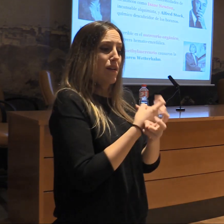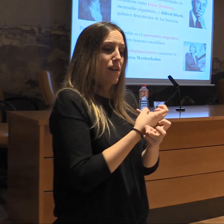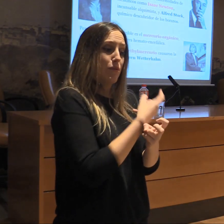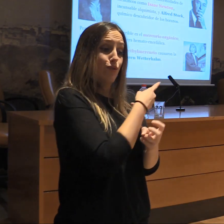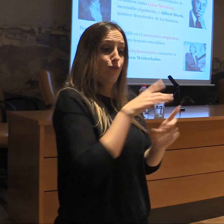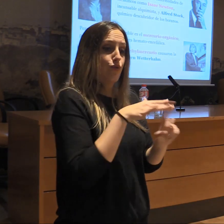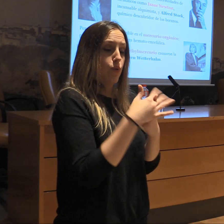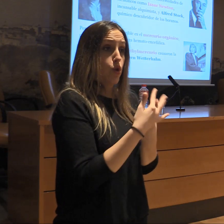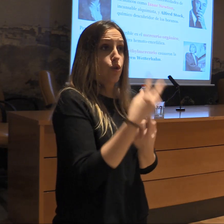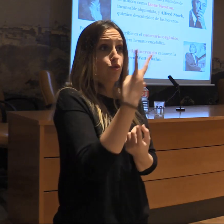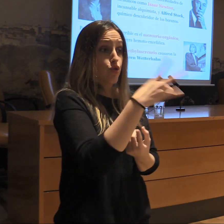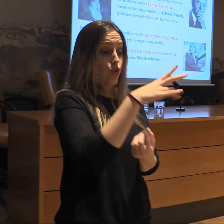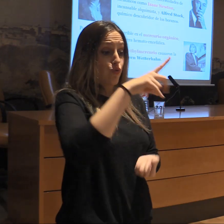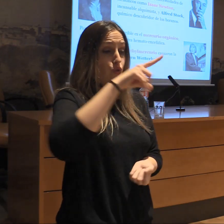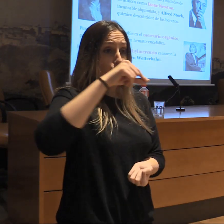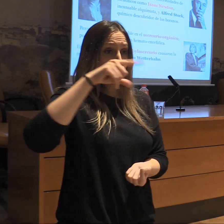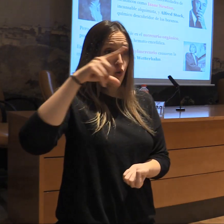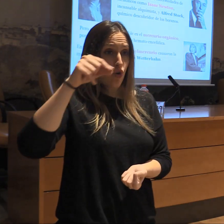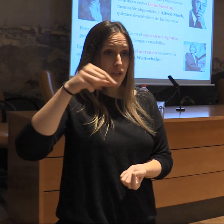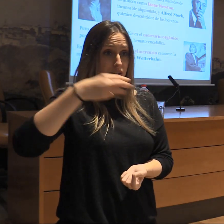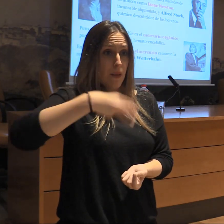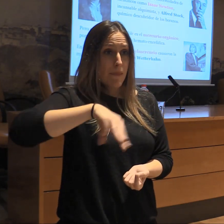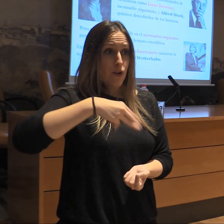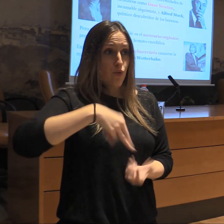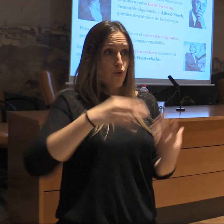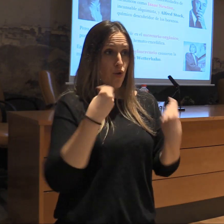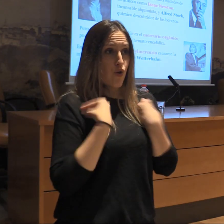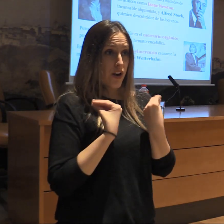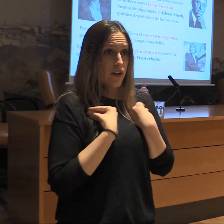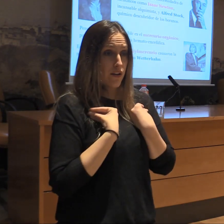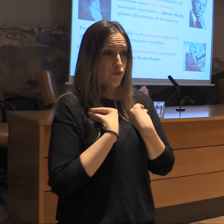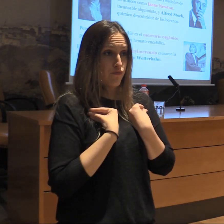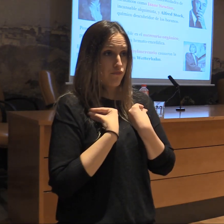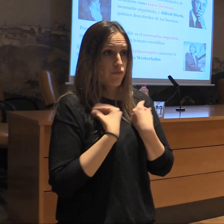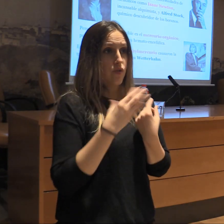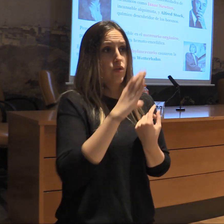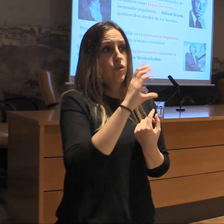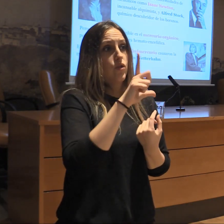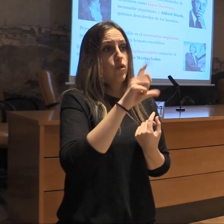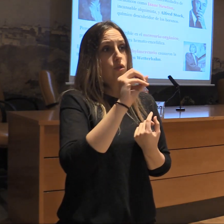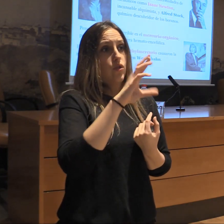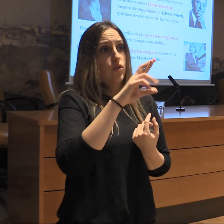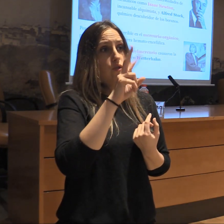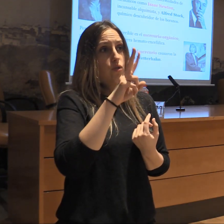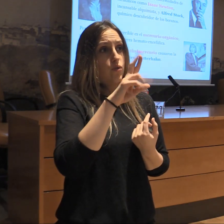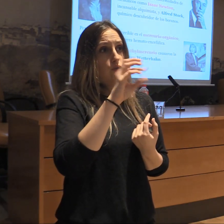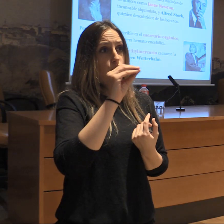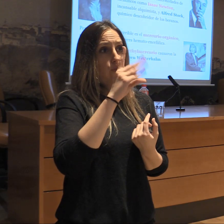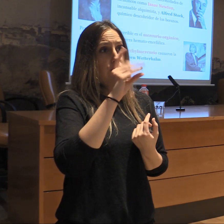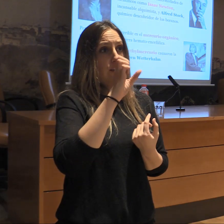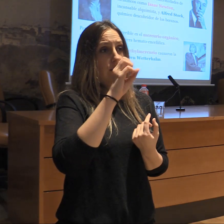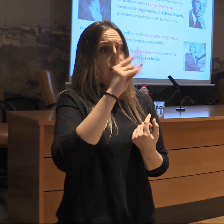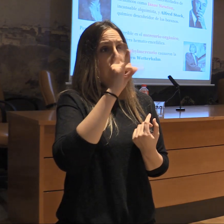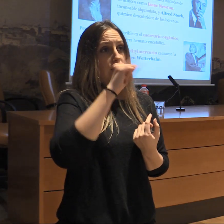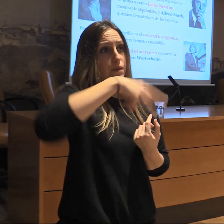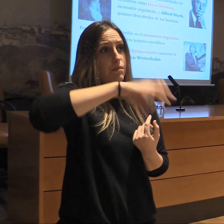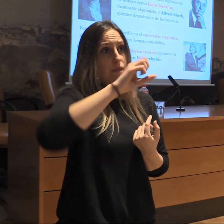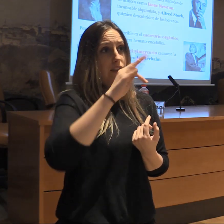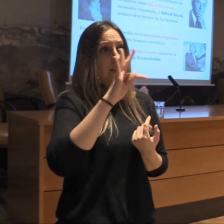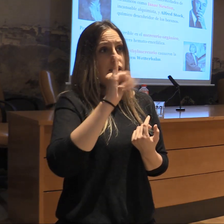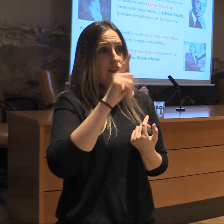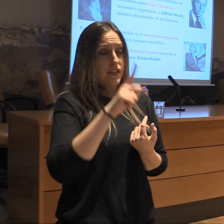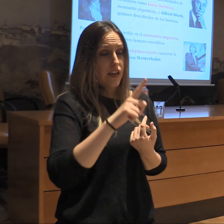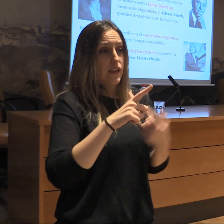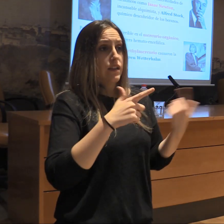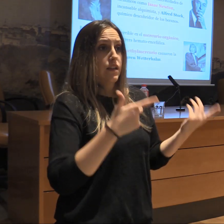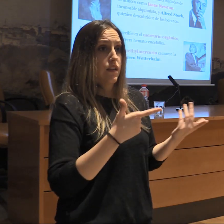fue dos gotas de mercurio orgánico, cloruro de dimetilmercurio, que perforaron los